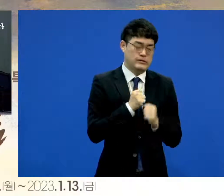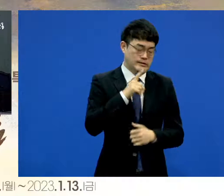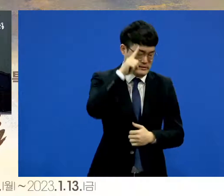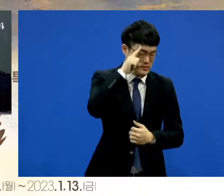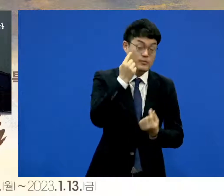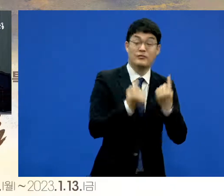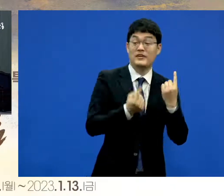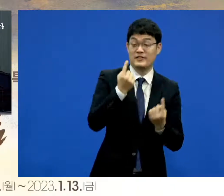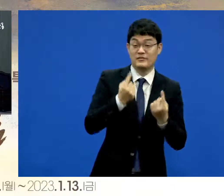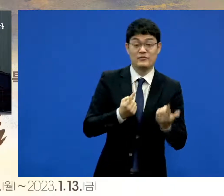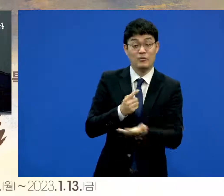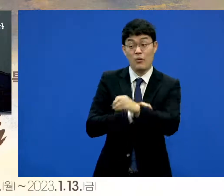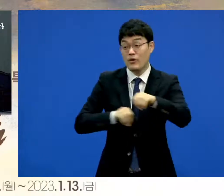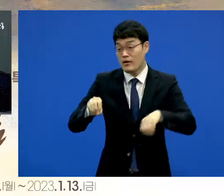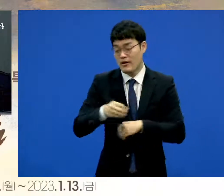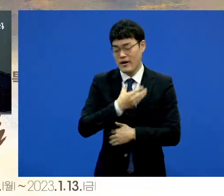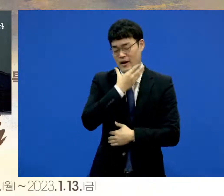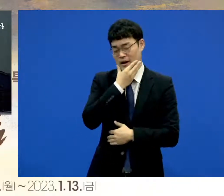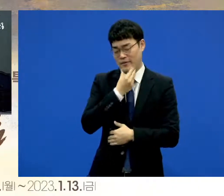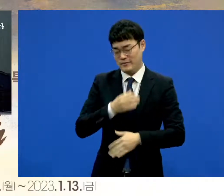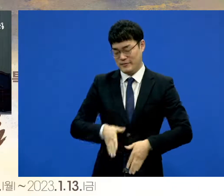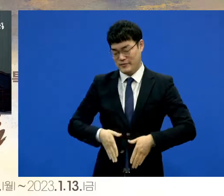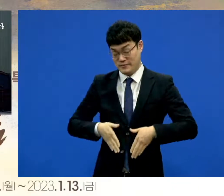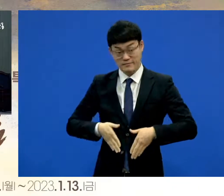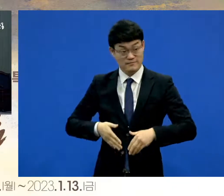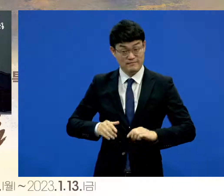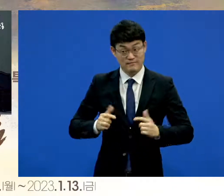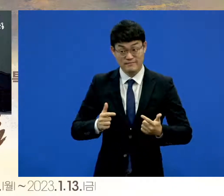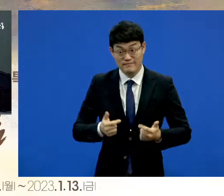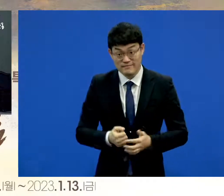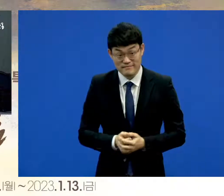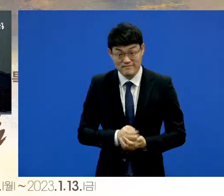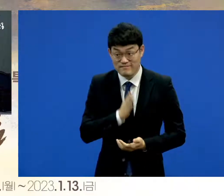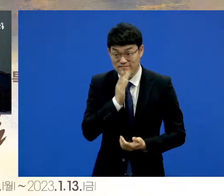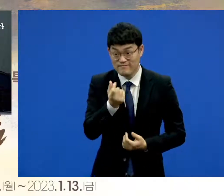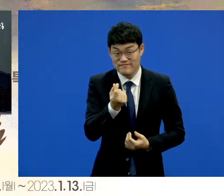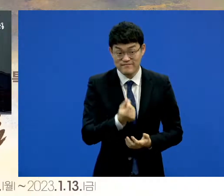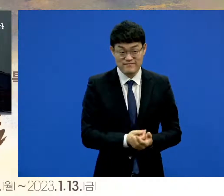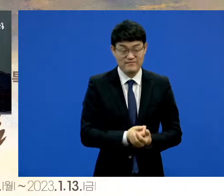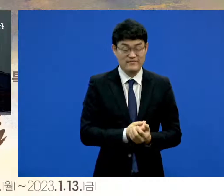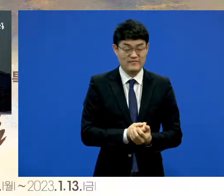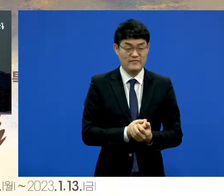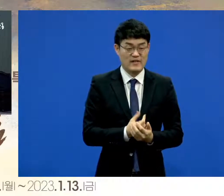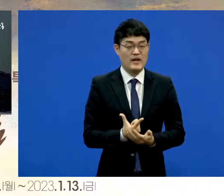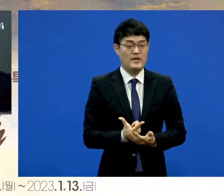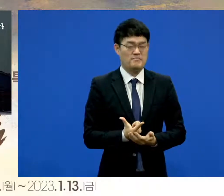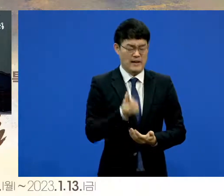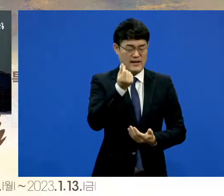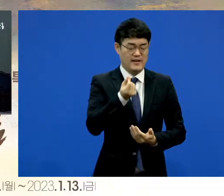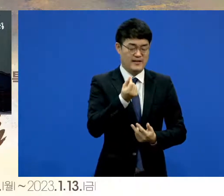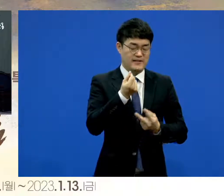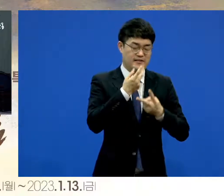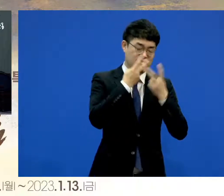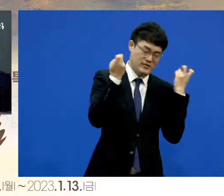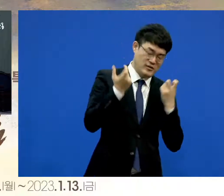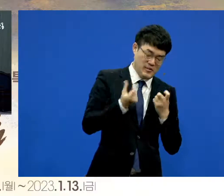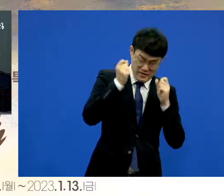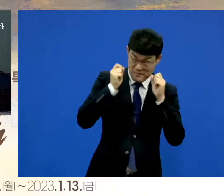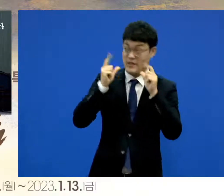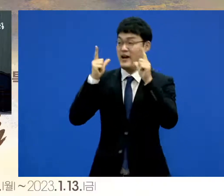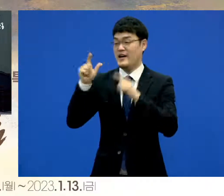행복한 마음이 들지 않아요? 일찍 주무시고 또 새벽에 일찍 일어나서 기도만 하는 그런 삶을